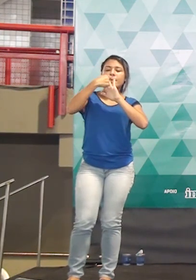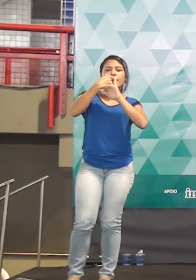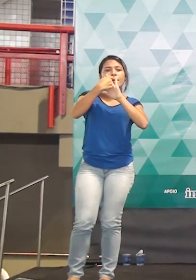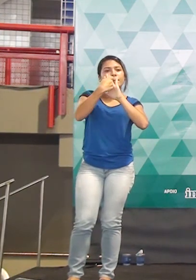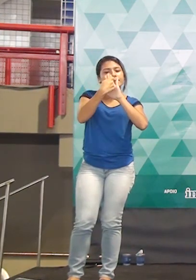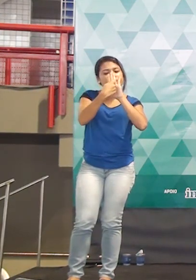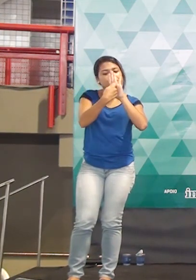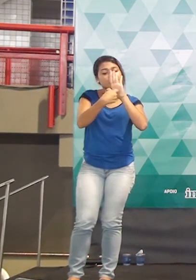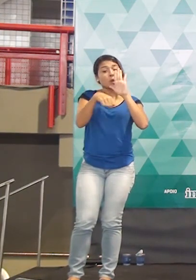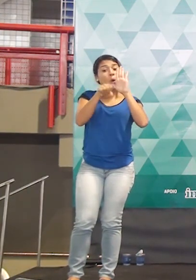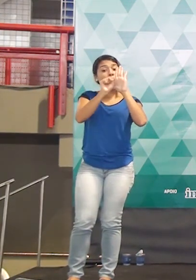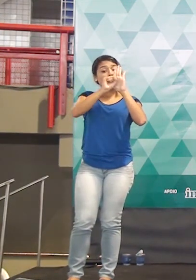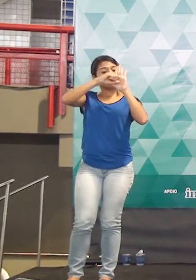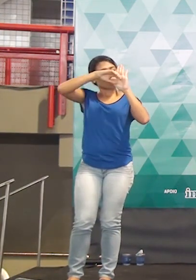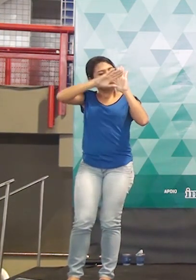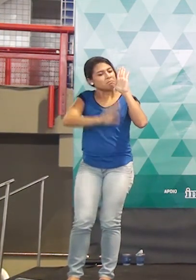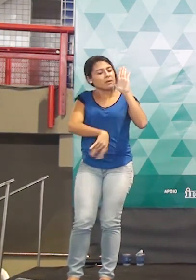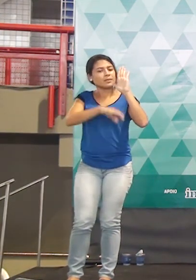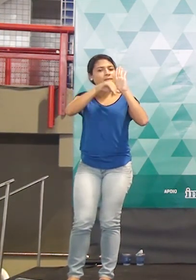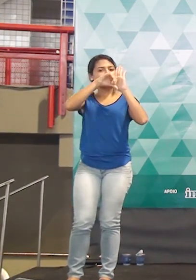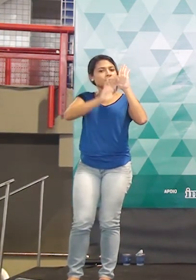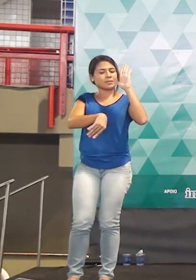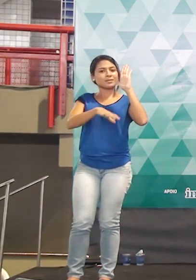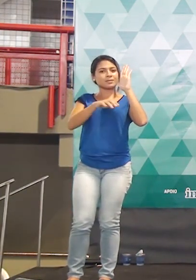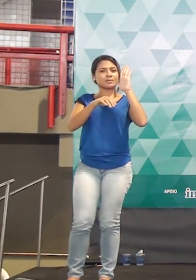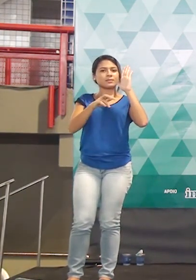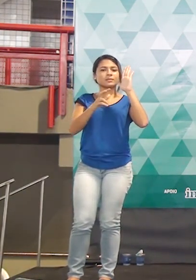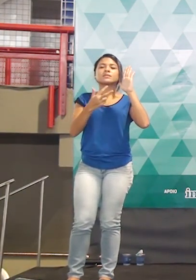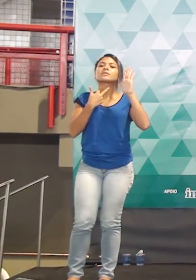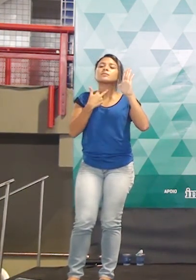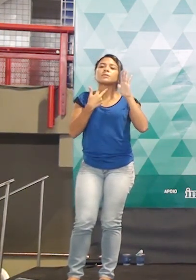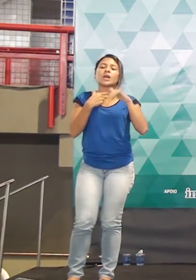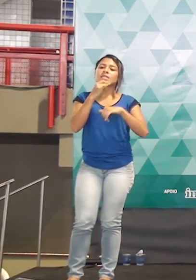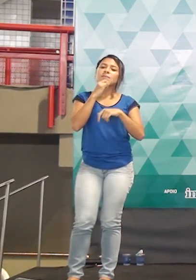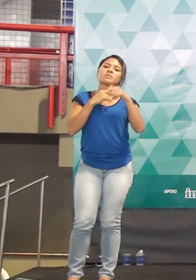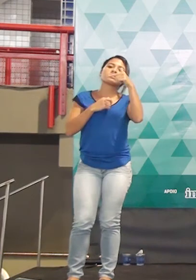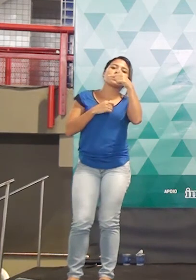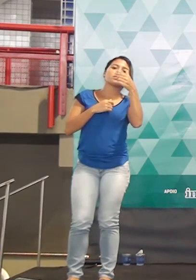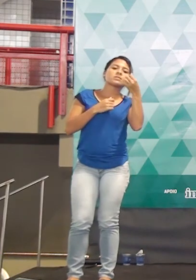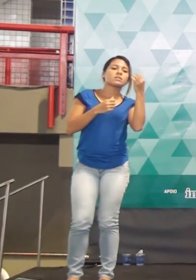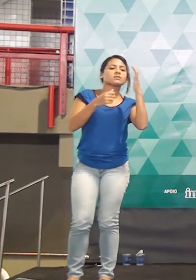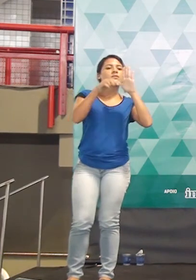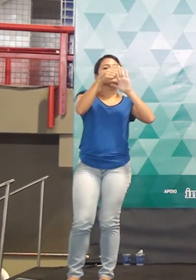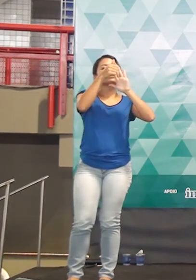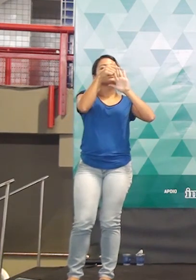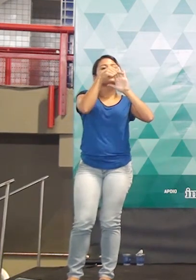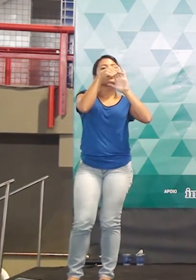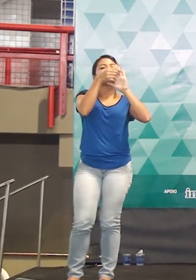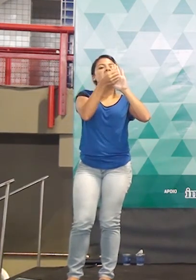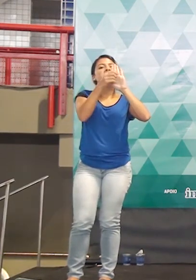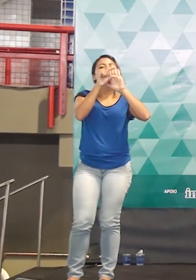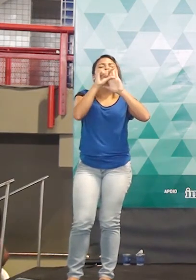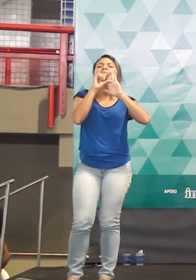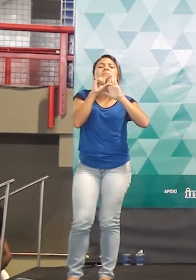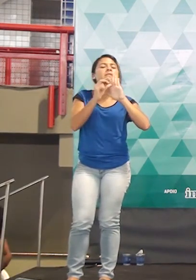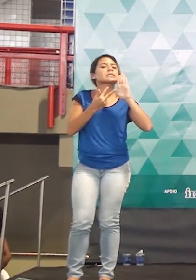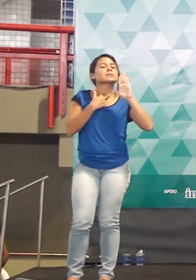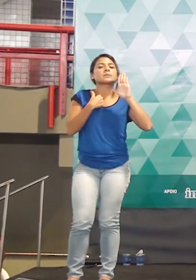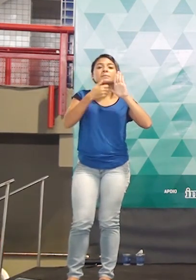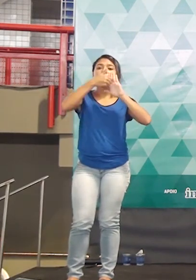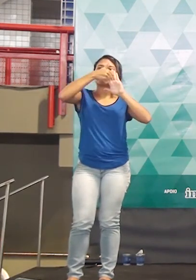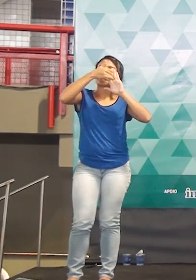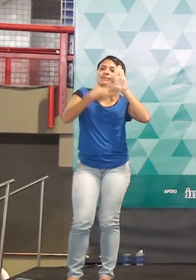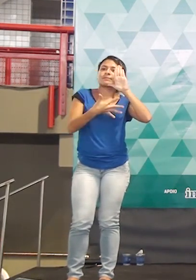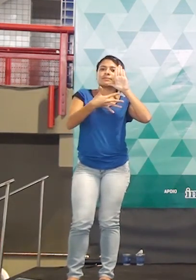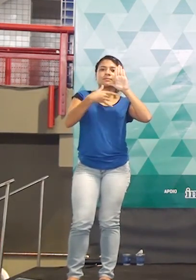é corrigida no Enem. Quem faz de 7 para trás não é corrigida. Alguém certa vez me perguntou, professora,